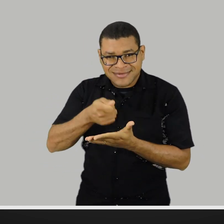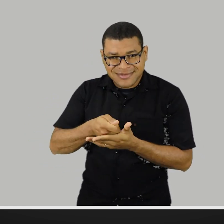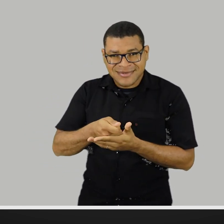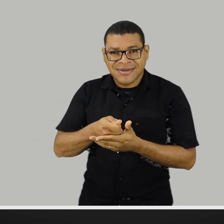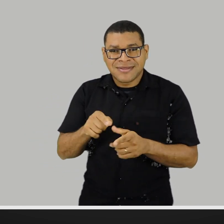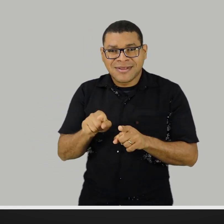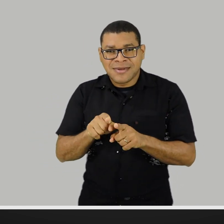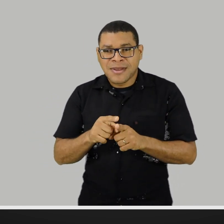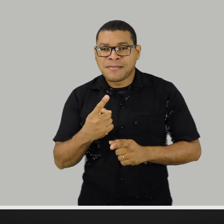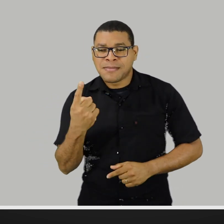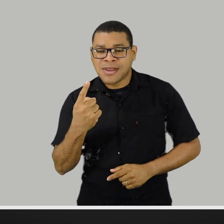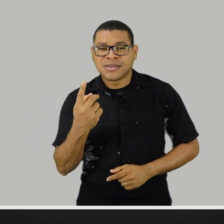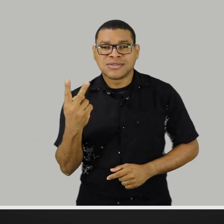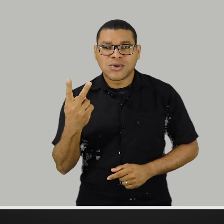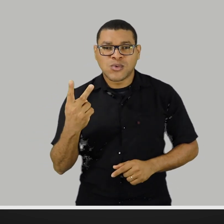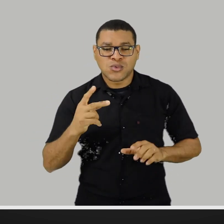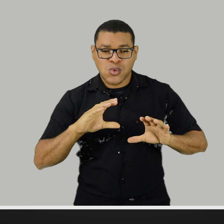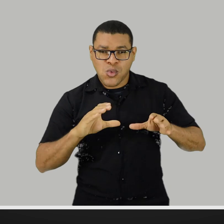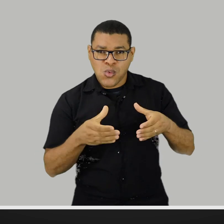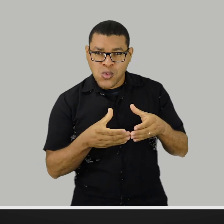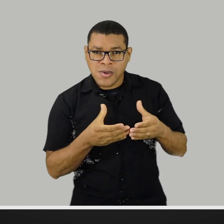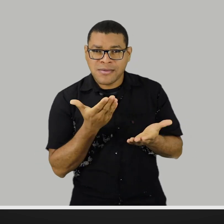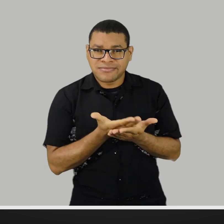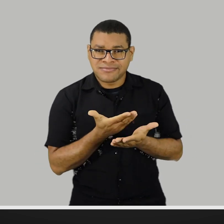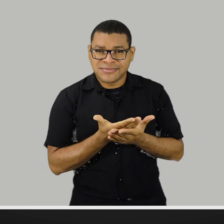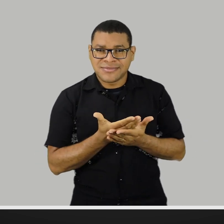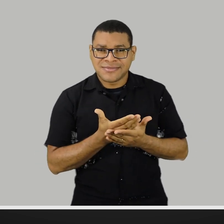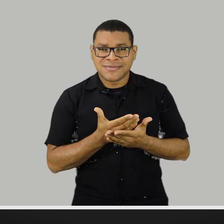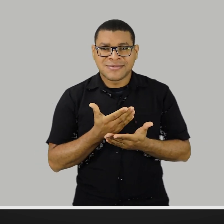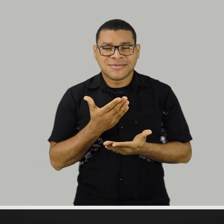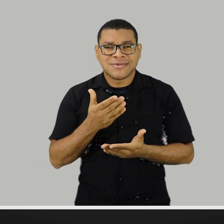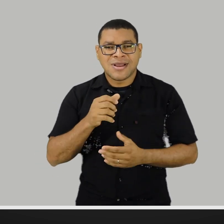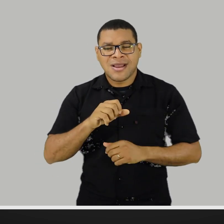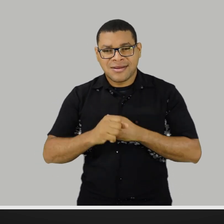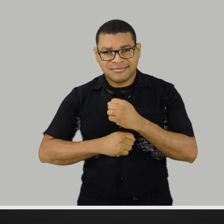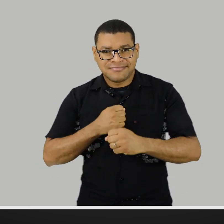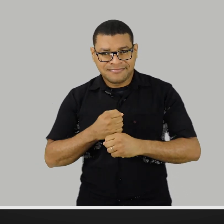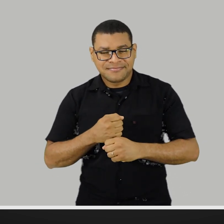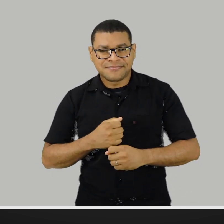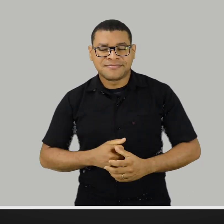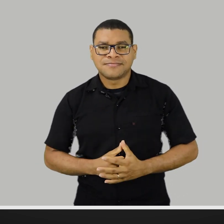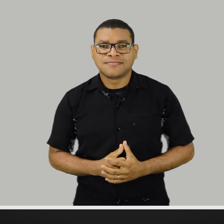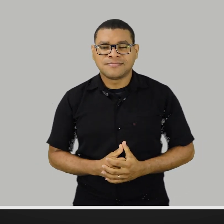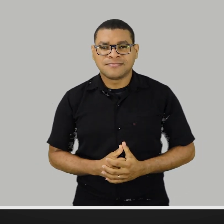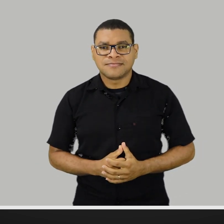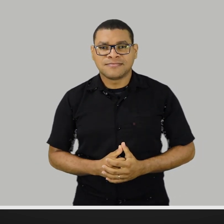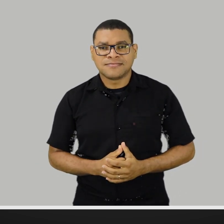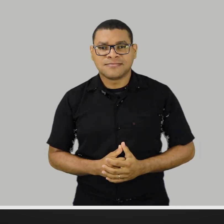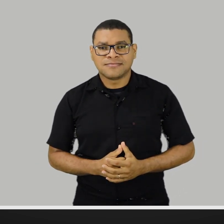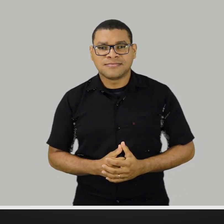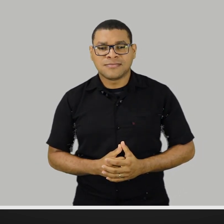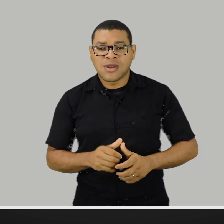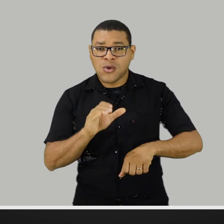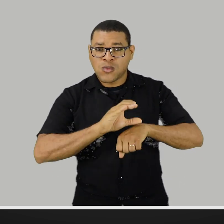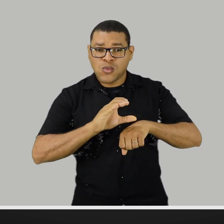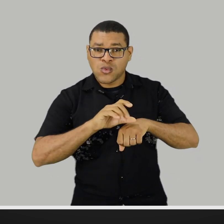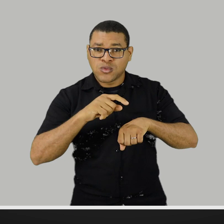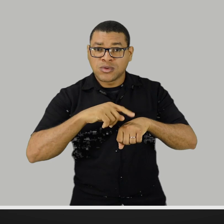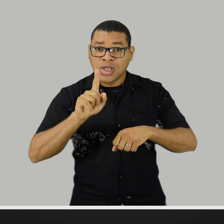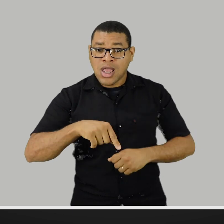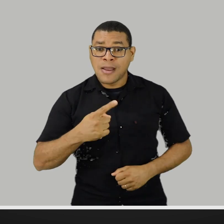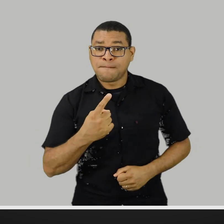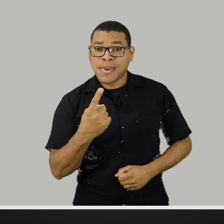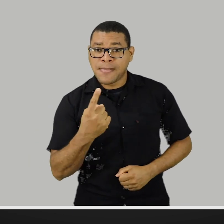turmas do primeiro e segundo semestres do ano letivo de 2021 19 para os cursos com